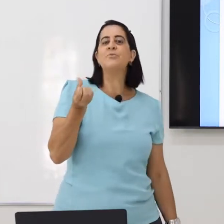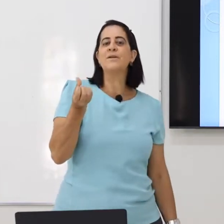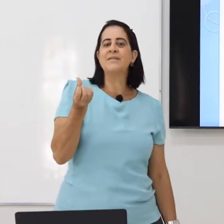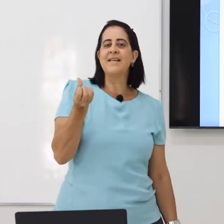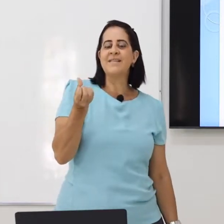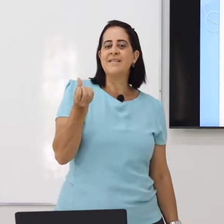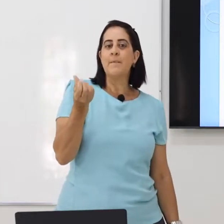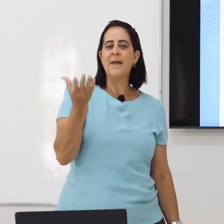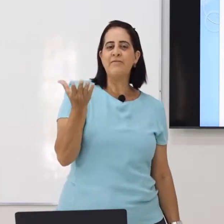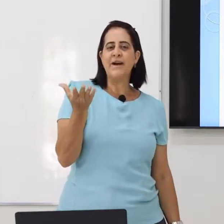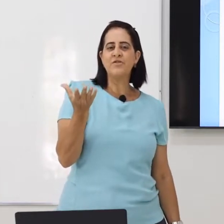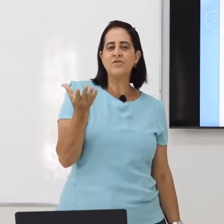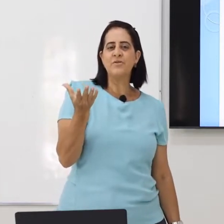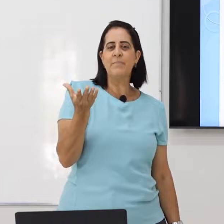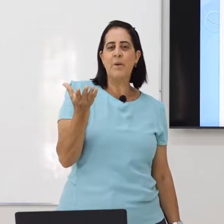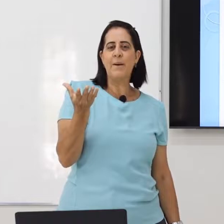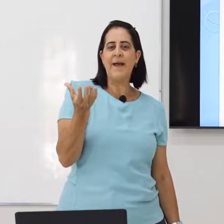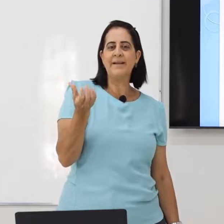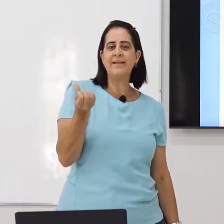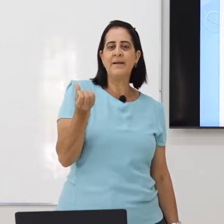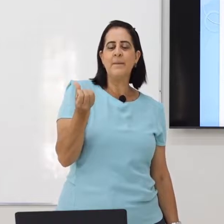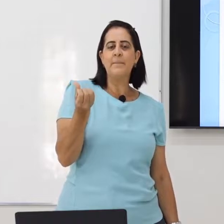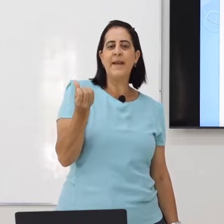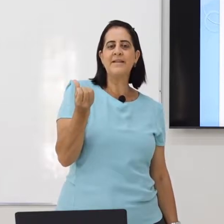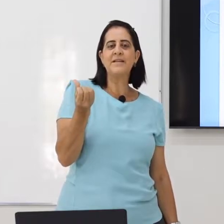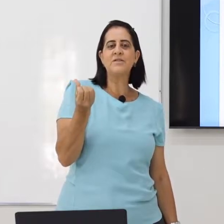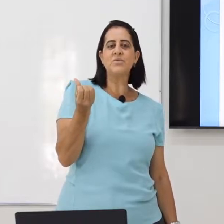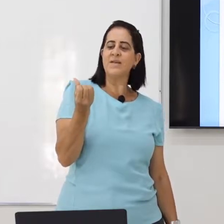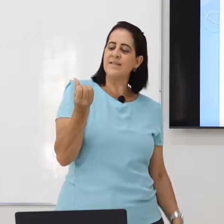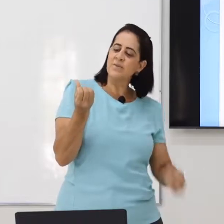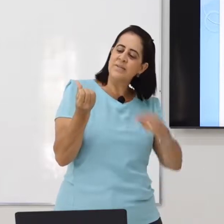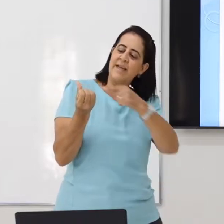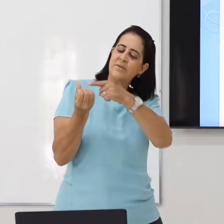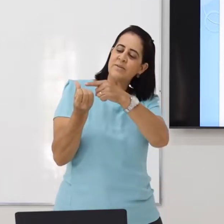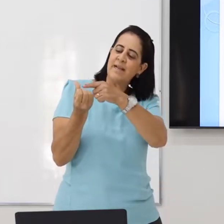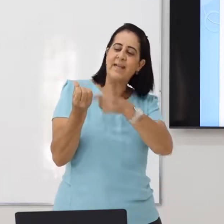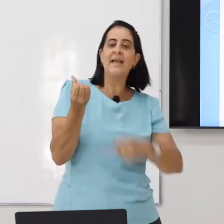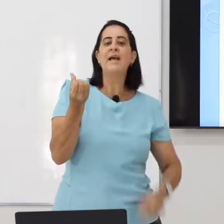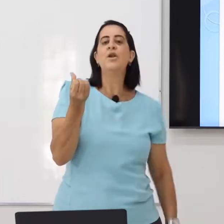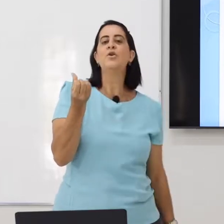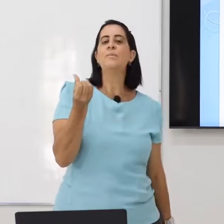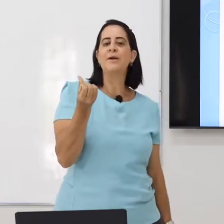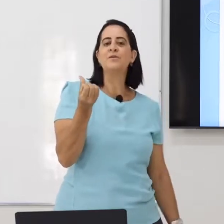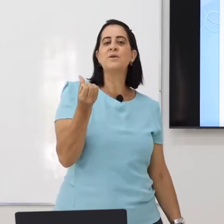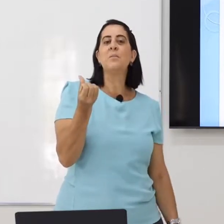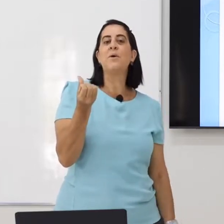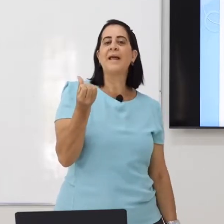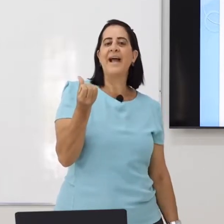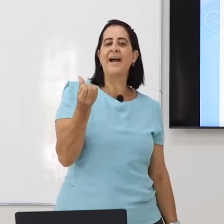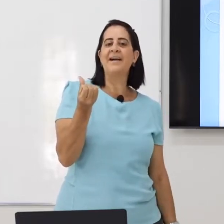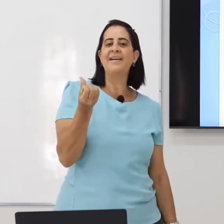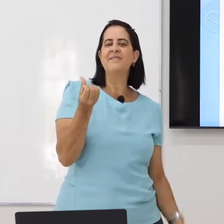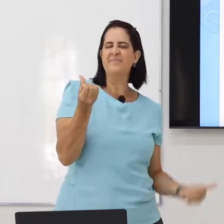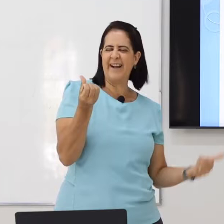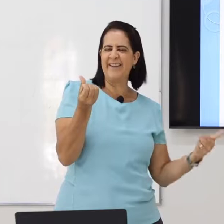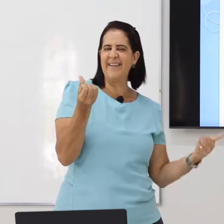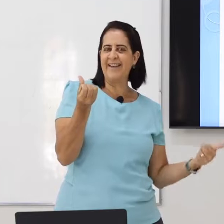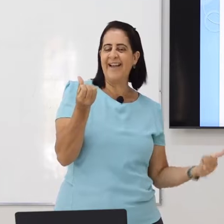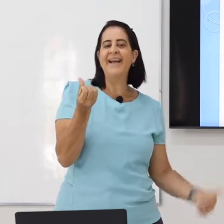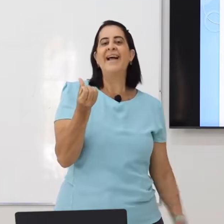número 6. Bem fácil. Palma aberta, prende as unhas, os dedos aqui no meio do seu polegar. Bacana, né?